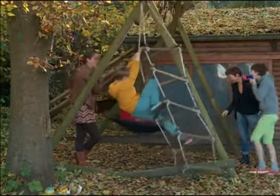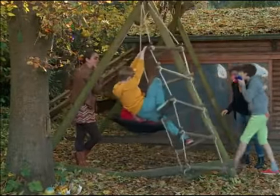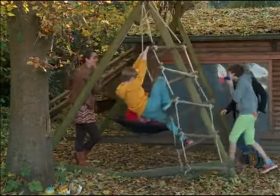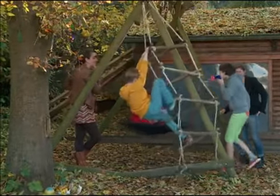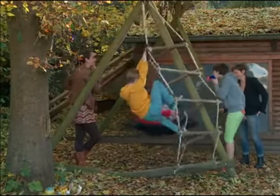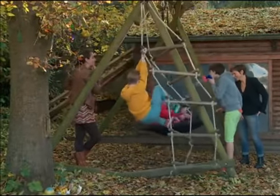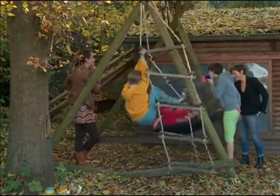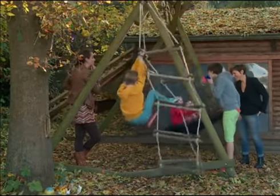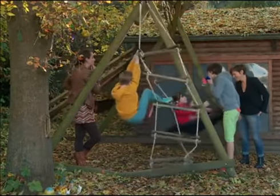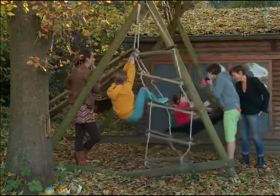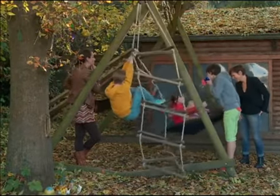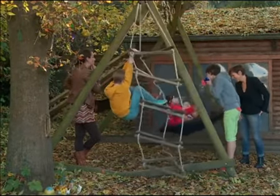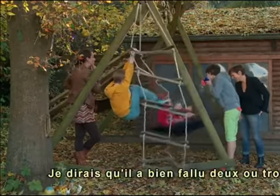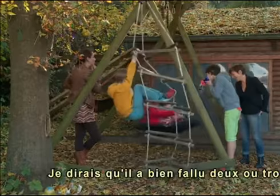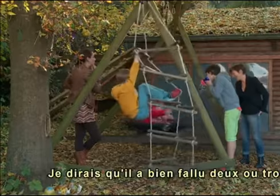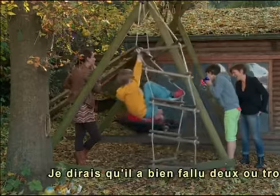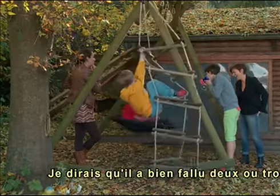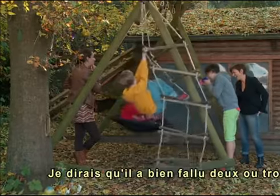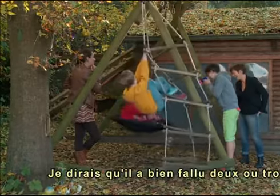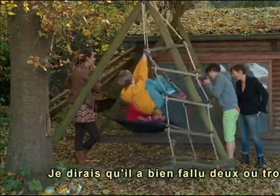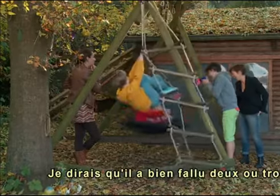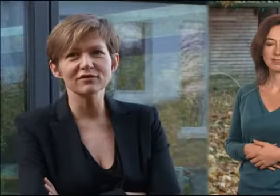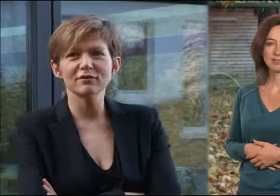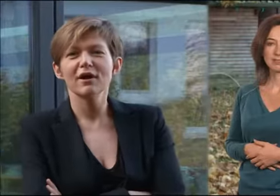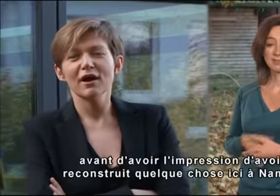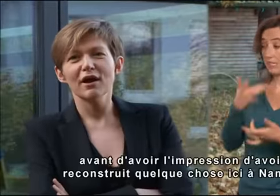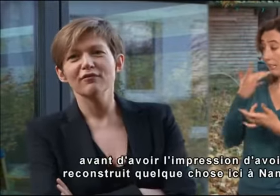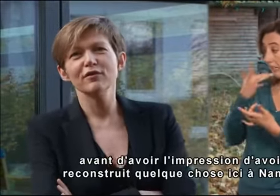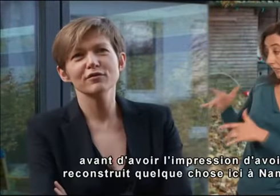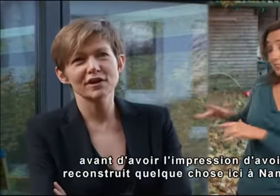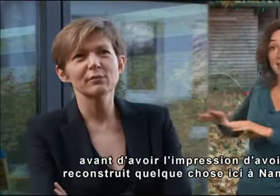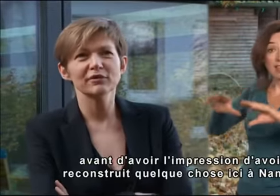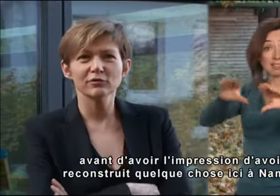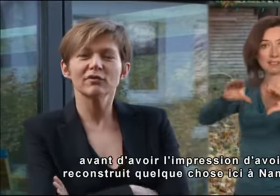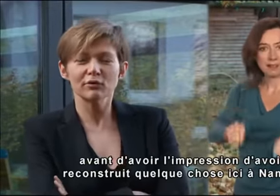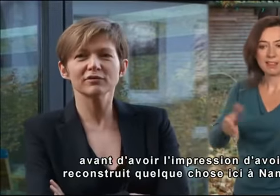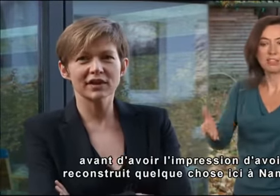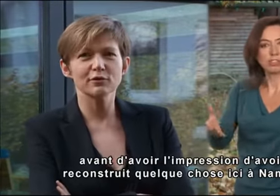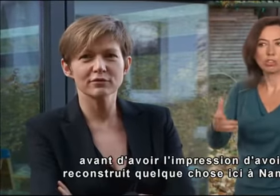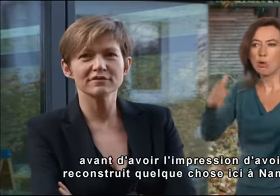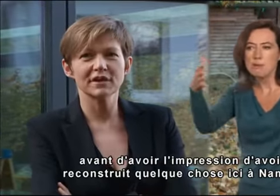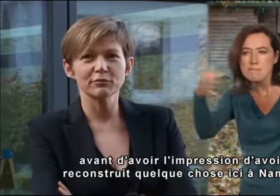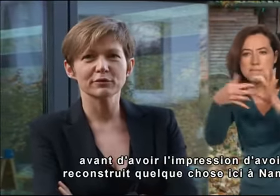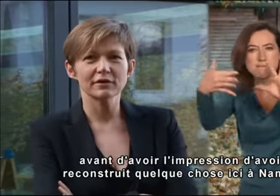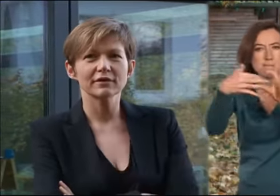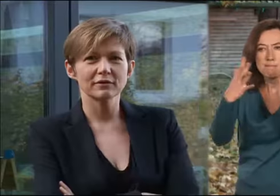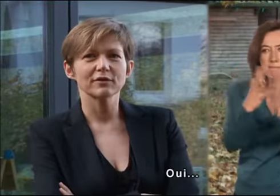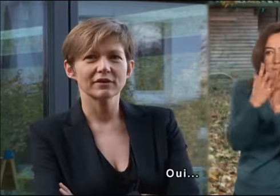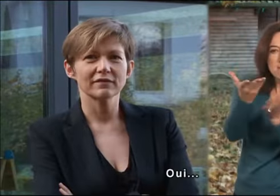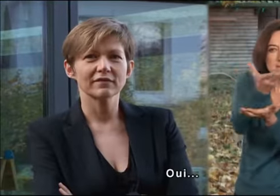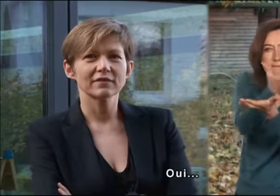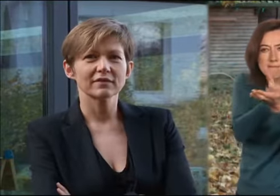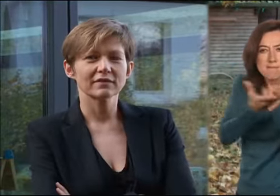C'est bien, ma chérie. Oui, je dirais qu'il a bien fallu 2-3 ans avant que j'ai l'impression d'avoir reconstruit quelque chose ici à Namur.